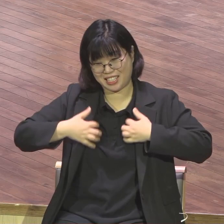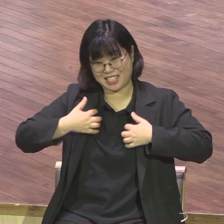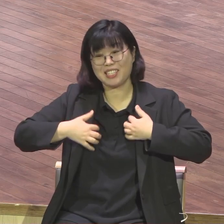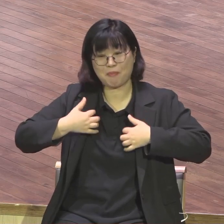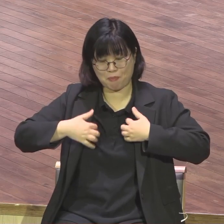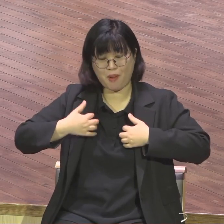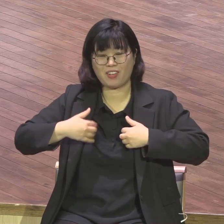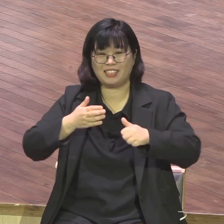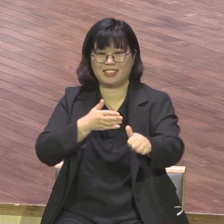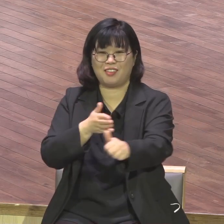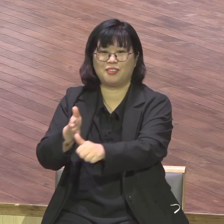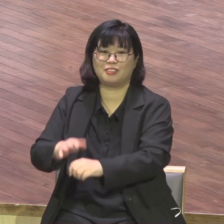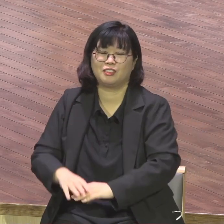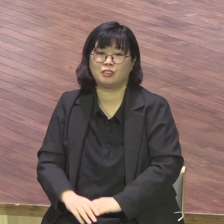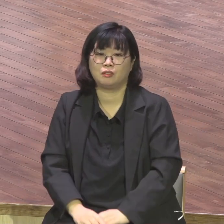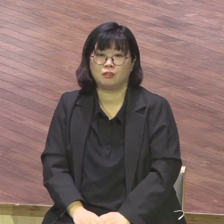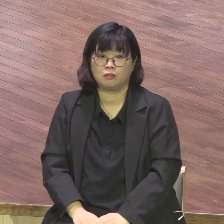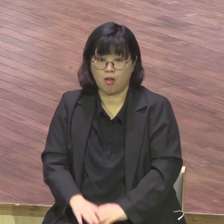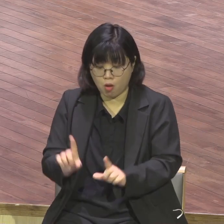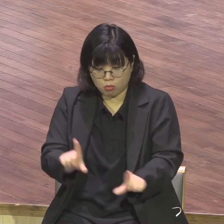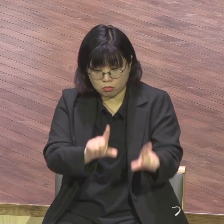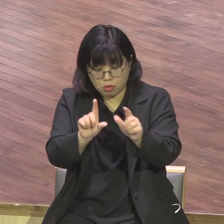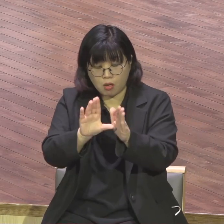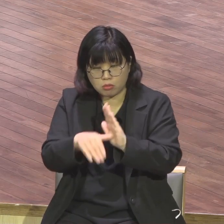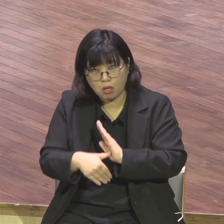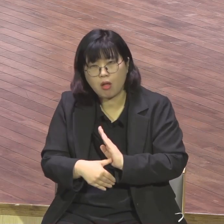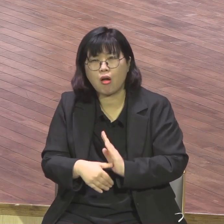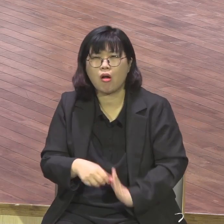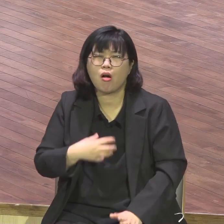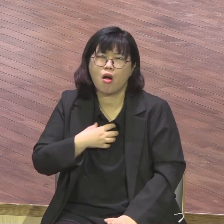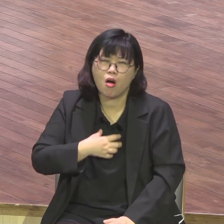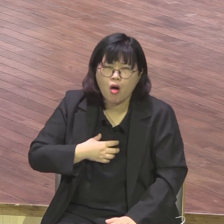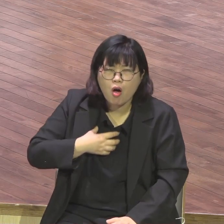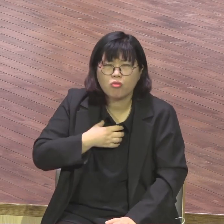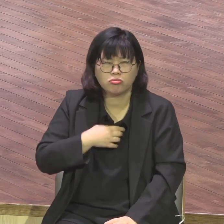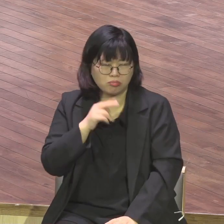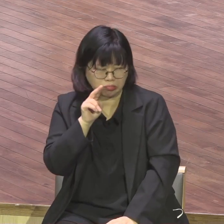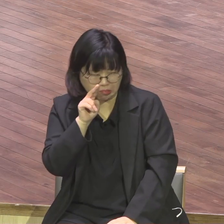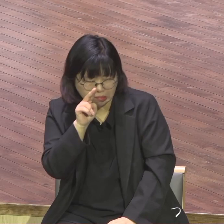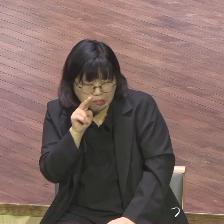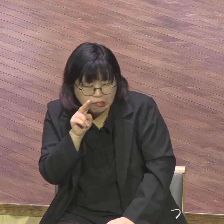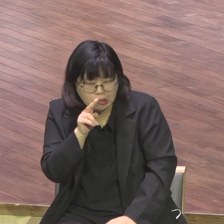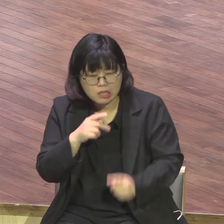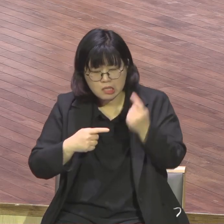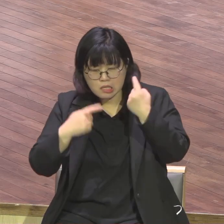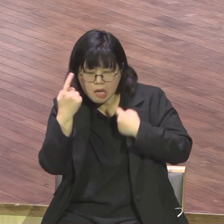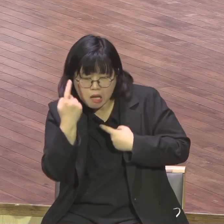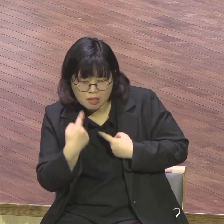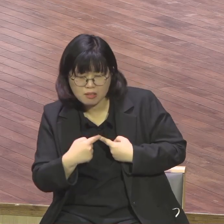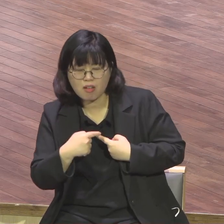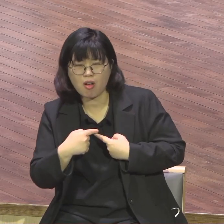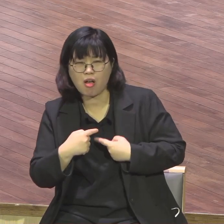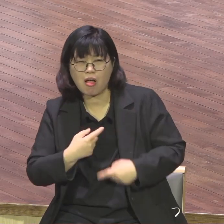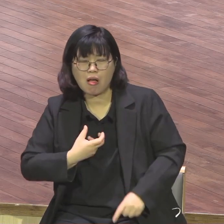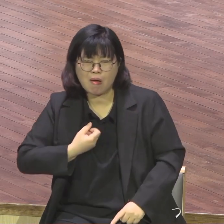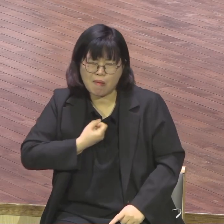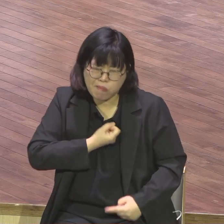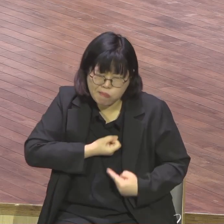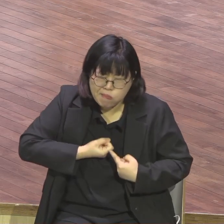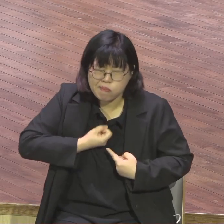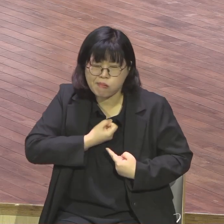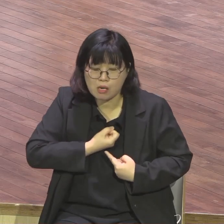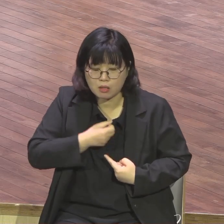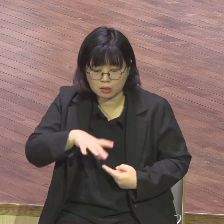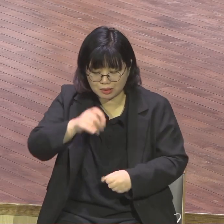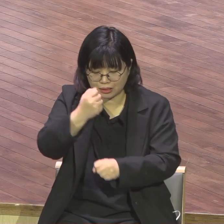전부 슬프고 걱정되고 불안하고 시기와 질투와 분노와 아픔과 상처와 막 그냥 창세기 3장